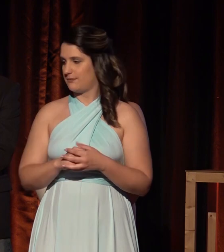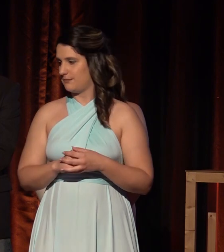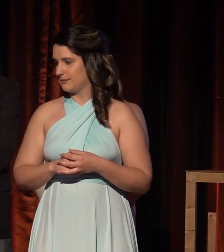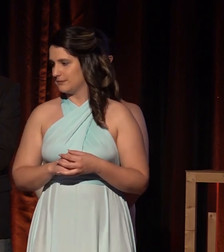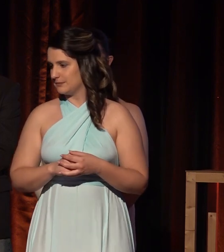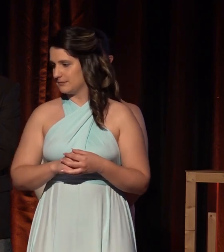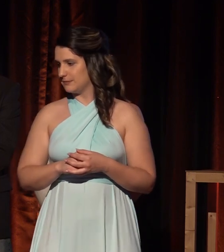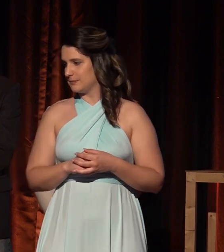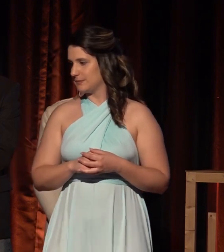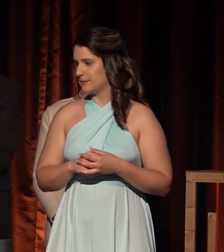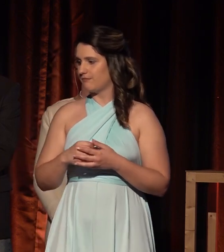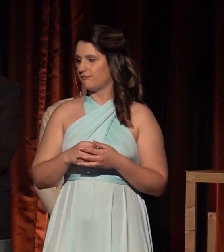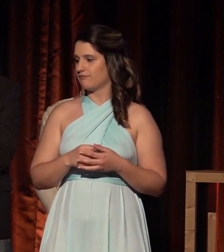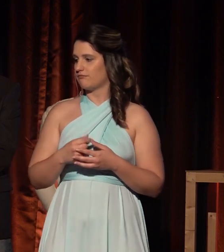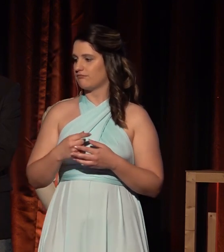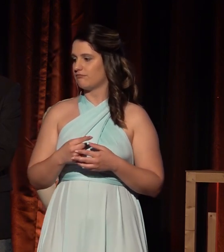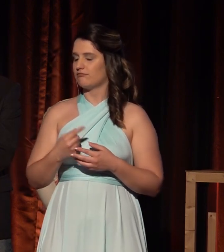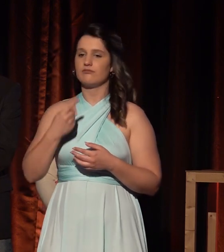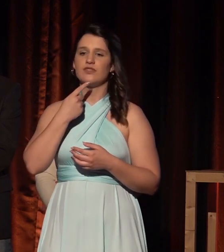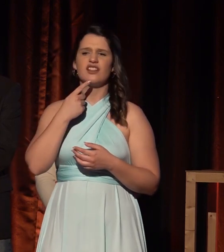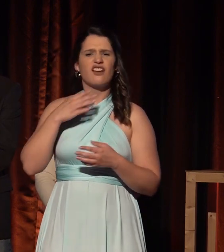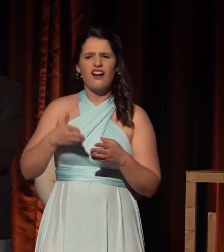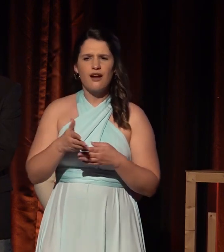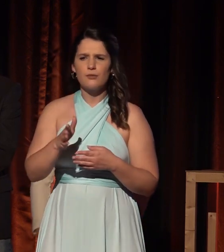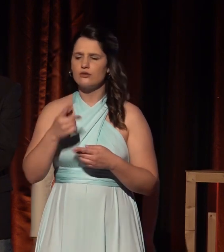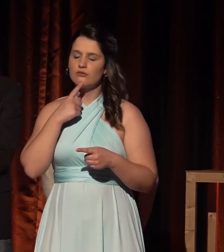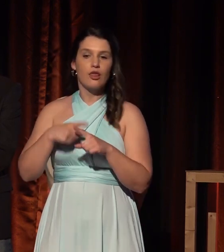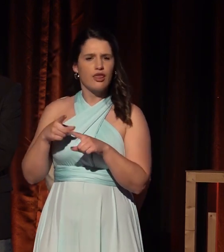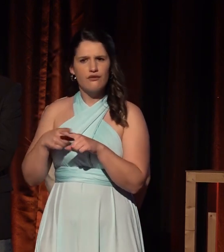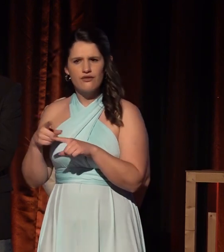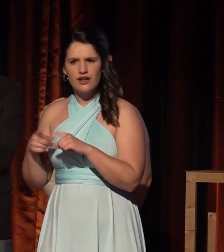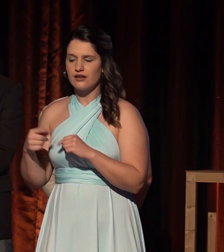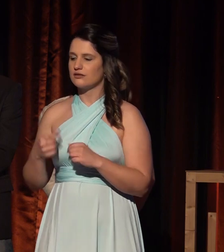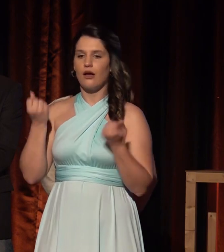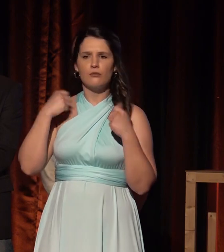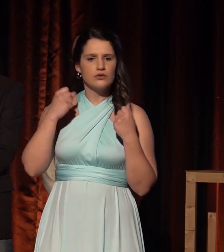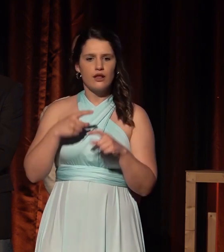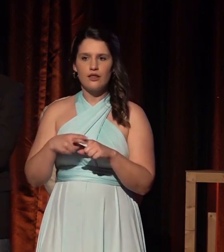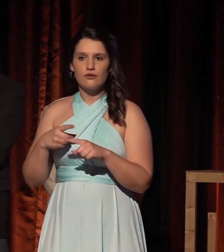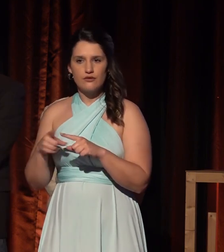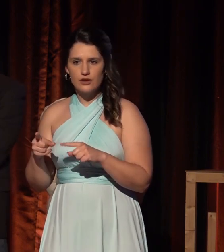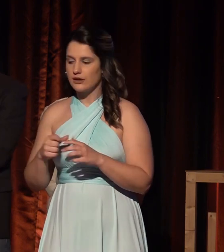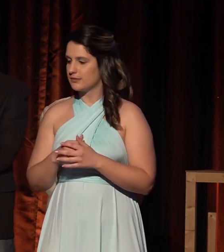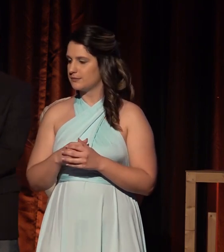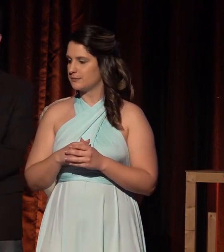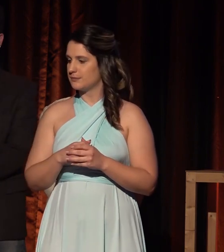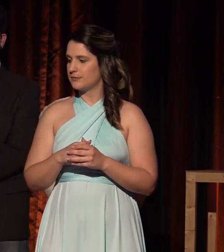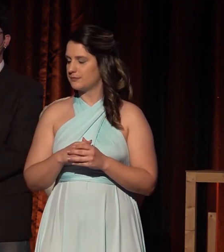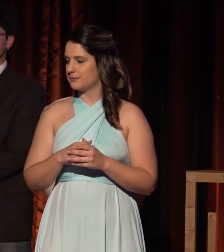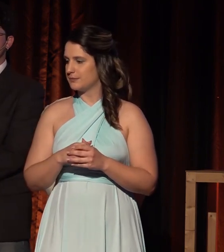dual. L'AFP dual és un camí diferent i singular, on l'aprenentatge teòric i el pràctic es combinen per